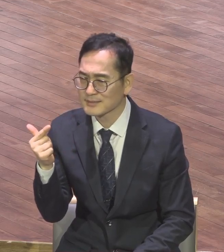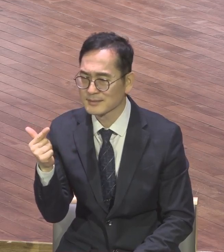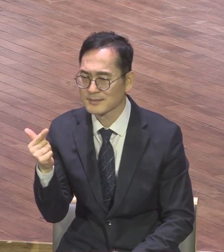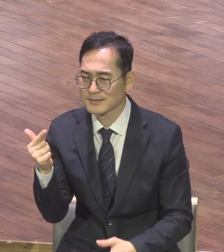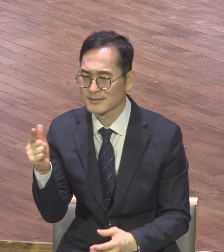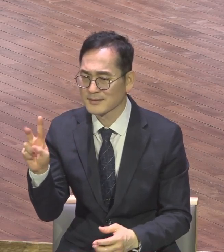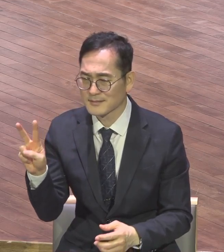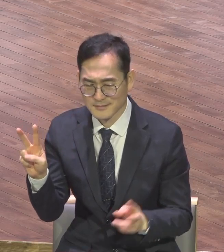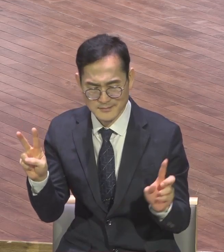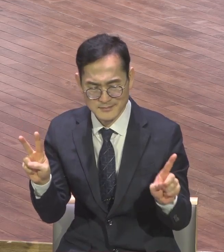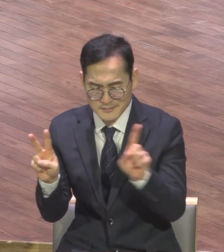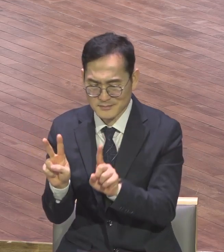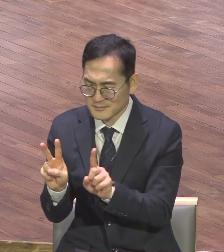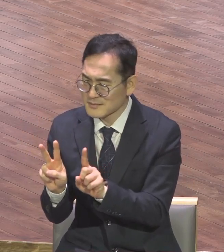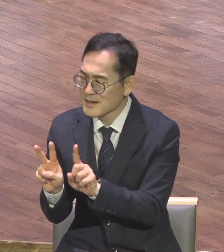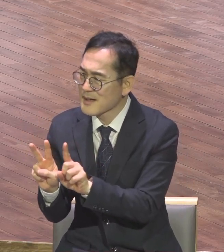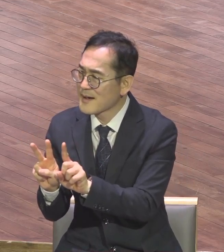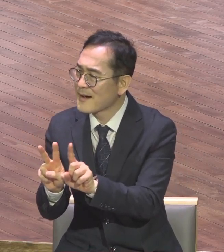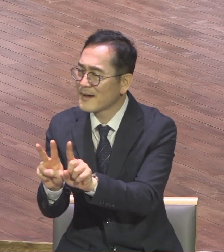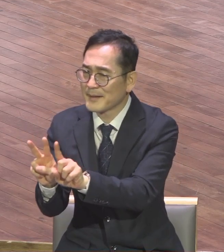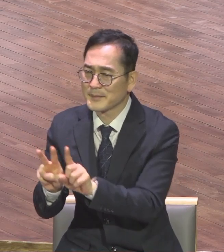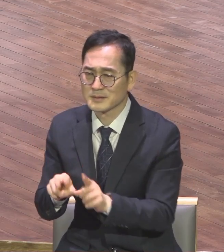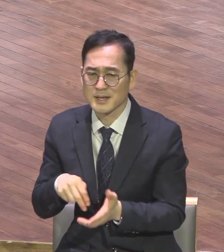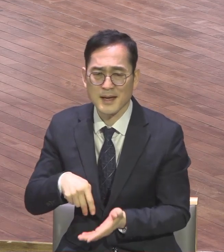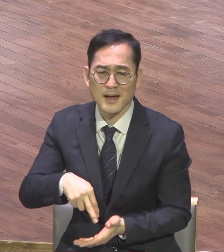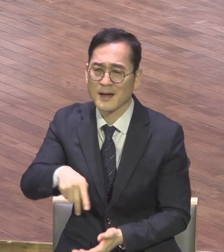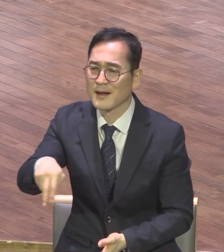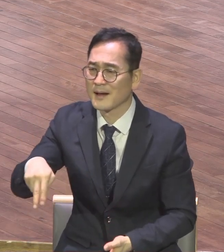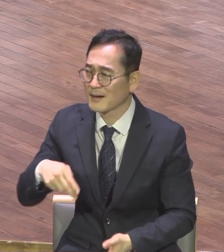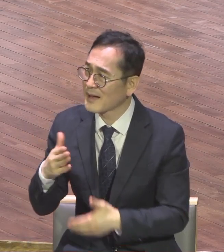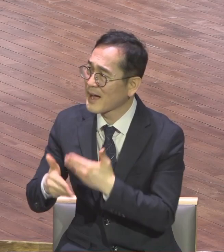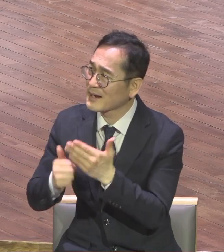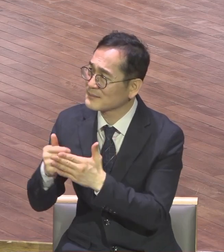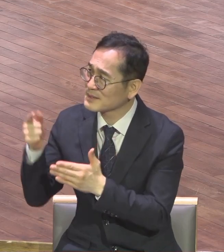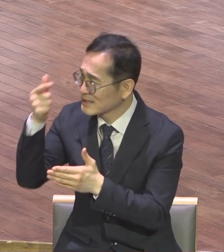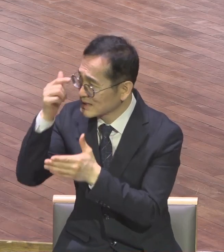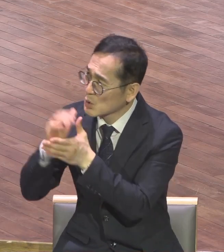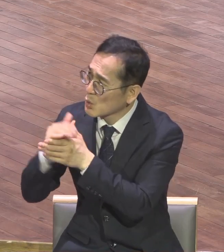들어가면서 기도하고 뛰기도 하며 그냥 하나님을 찬송하며